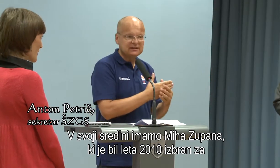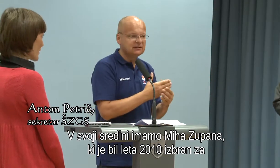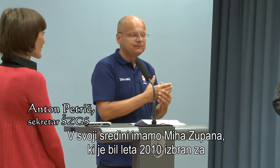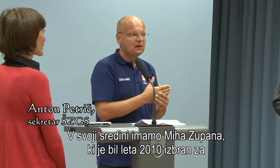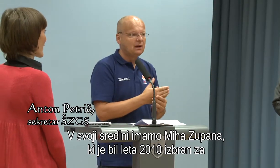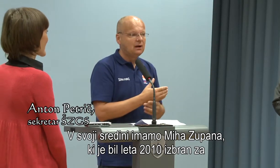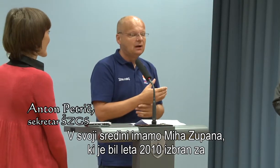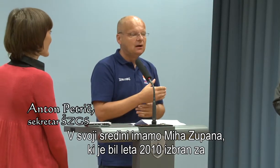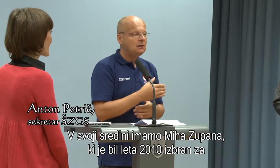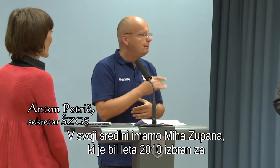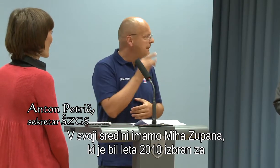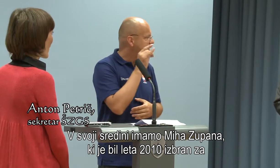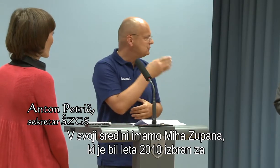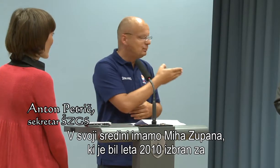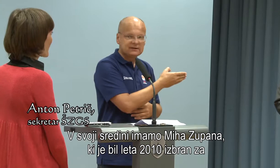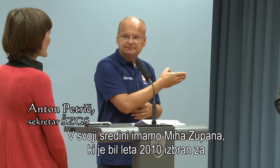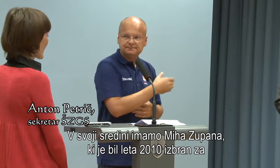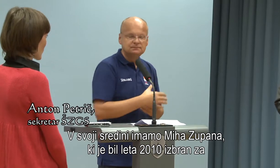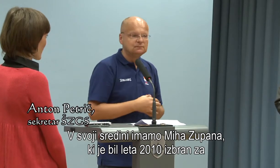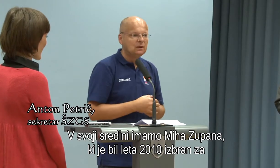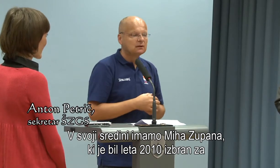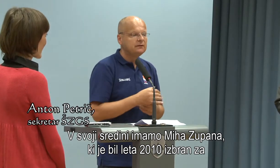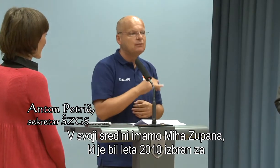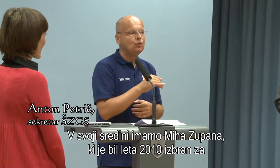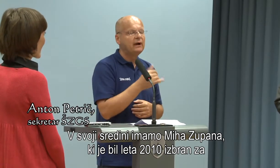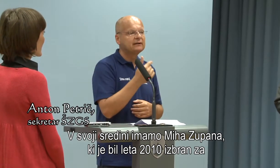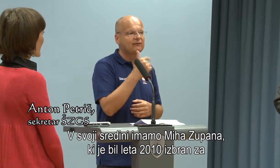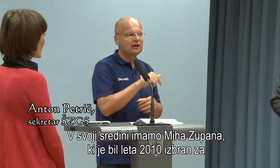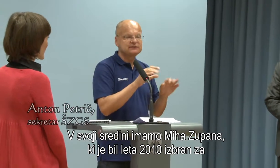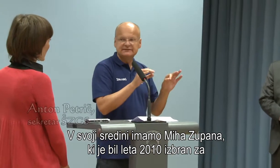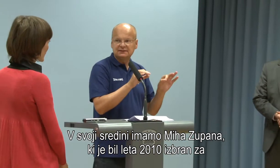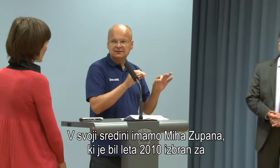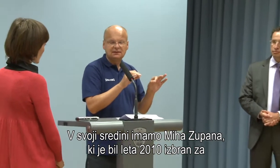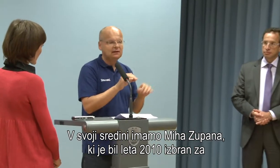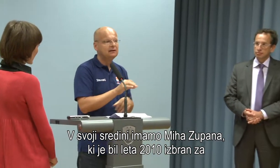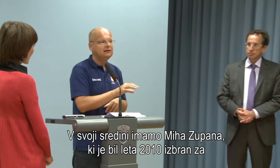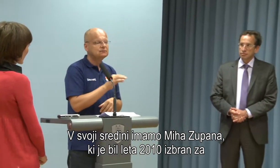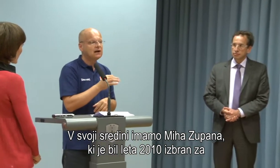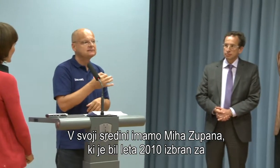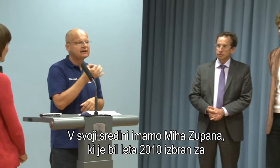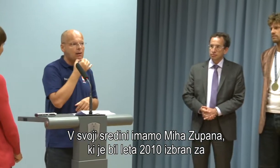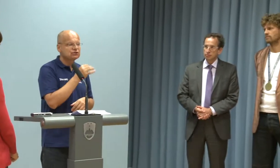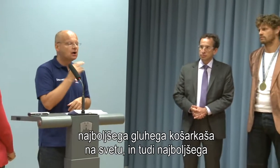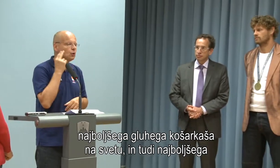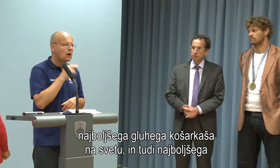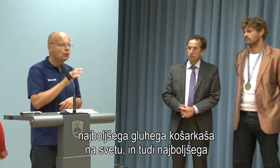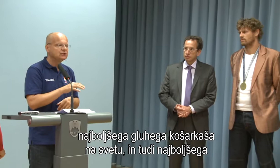V svoji sredini imamo Miha Zupana, ki je bil leta 2010 izbran za najboljšega